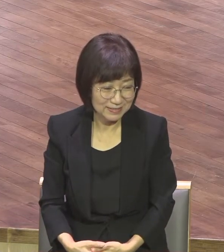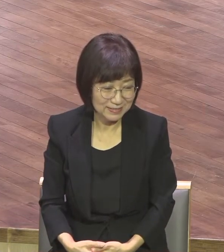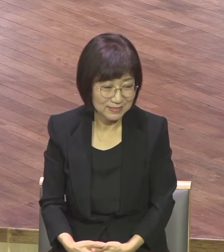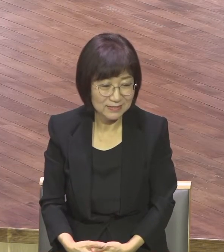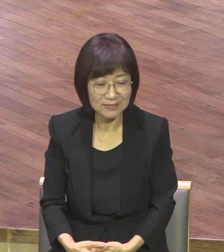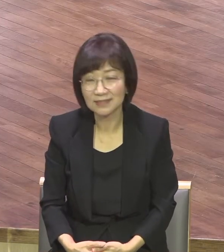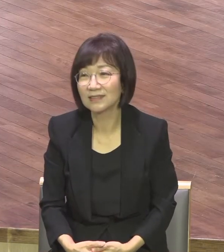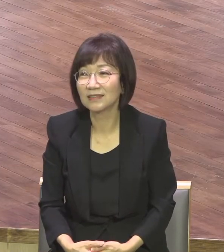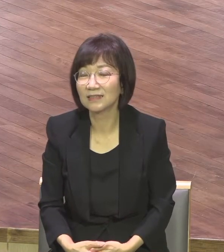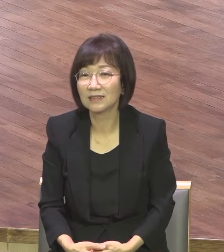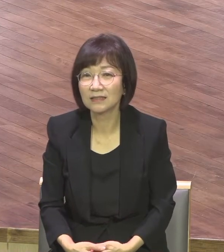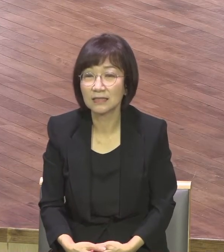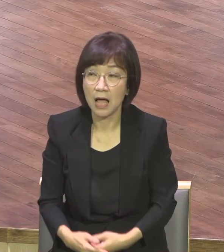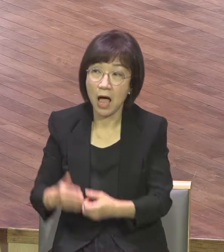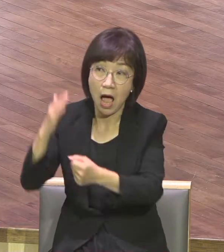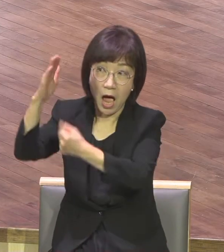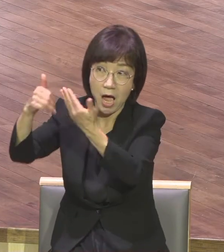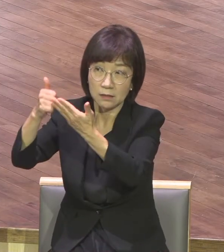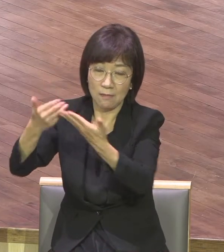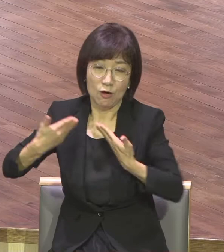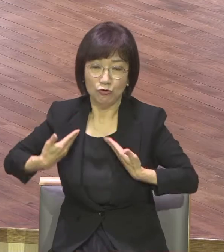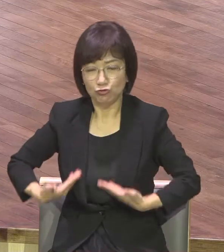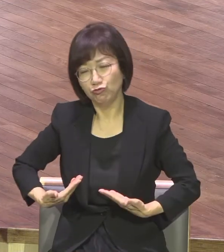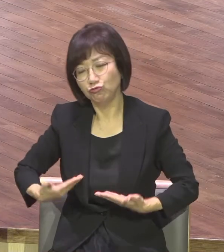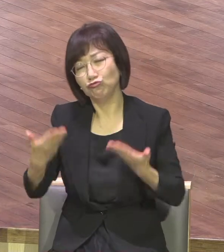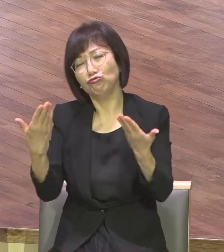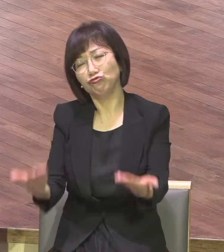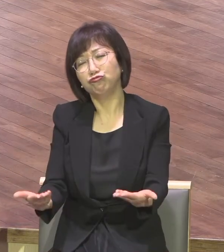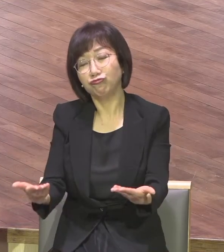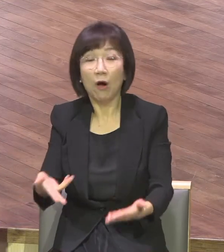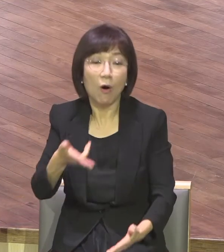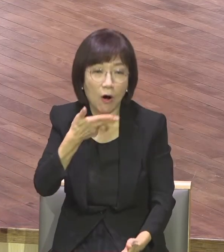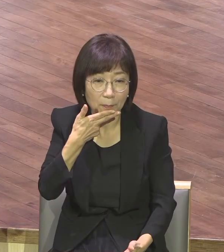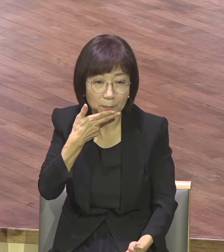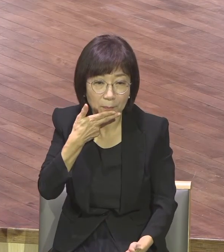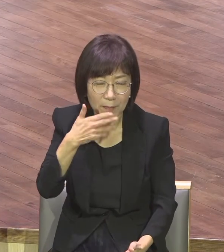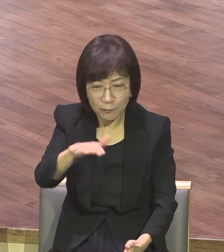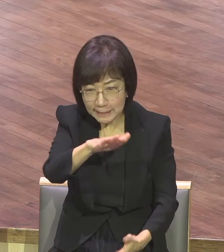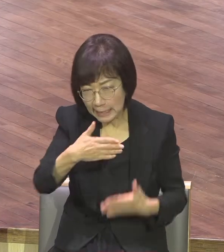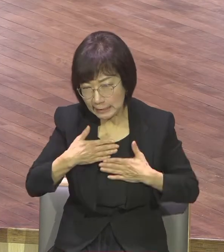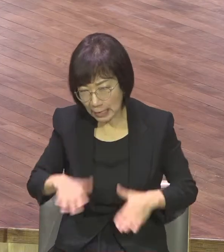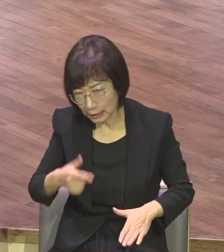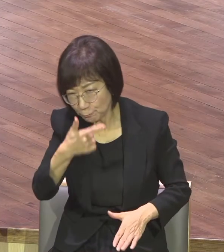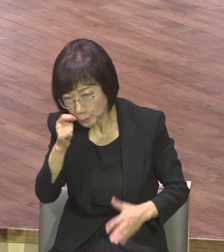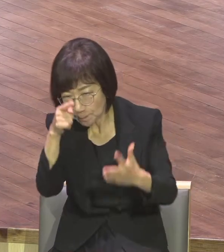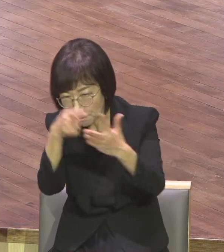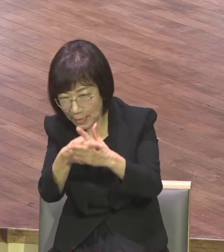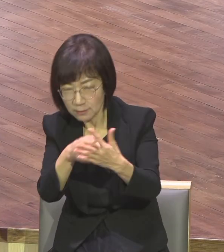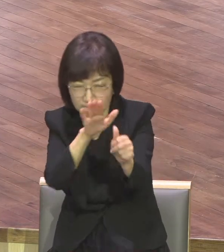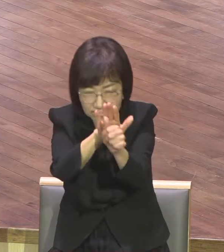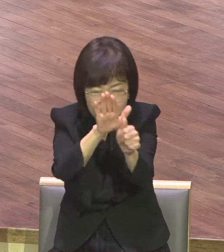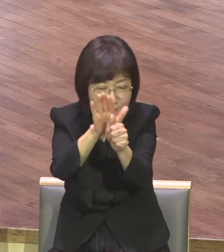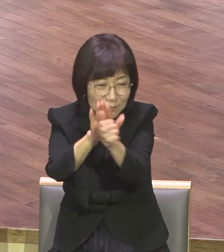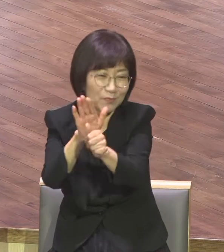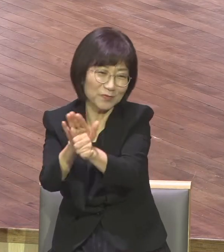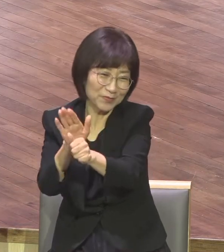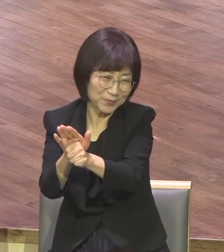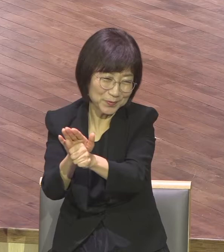하나님은 성실하세요. 쉬지 않으시고 우리 연약함 아시고 우리를 도와주고 계신다. 한마디로